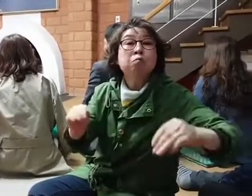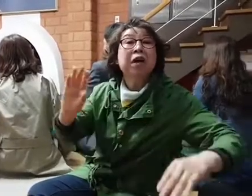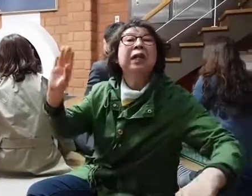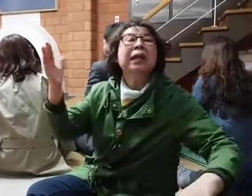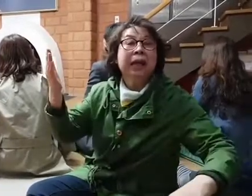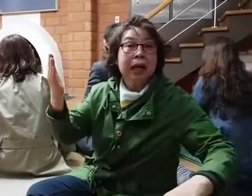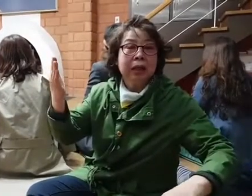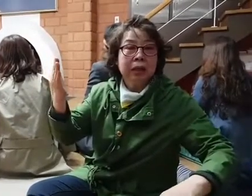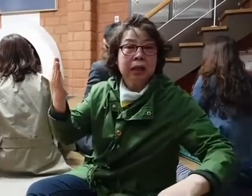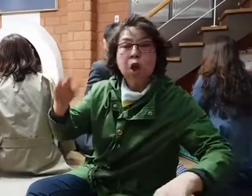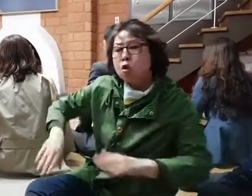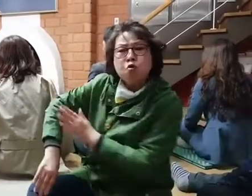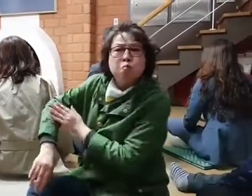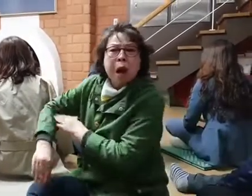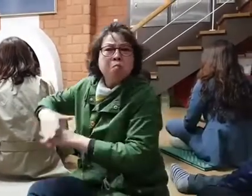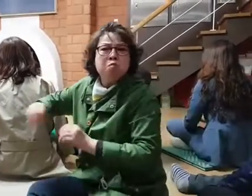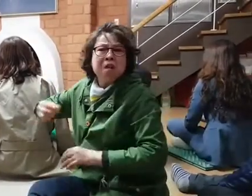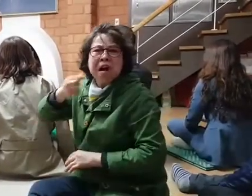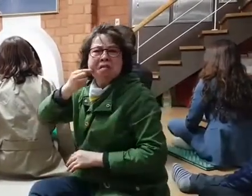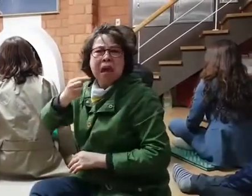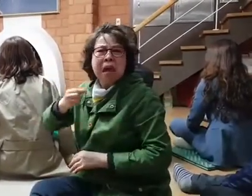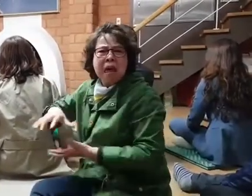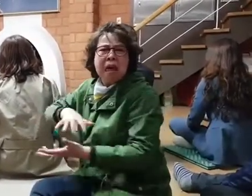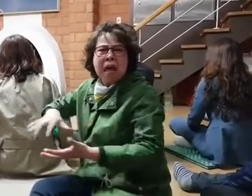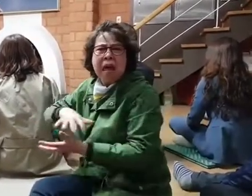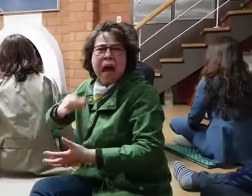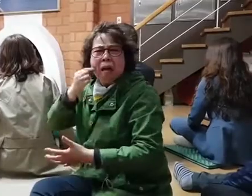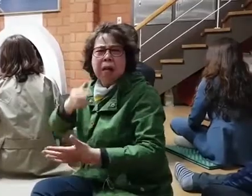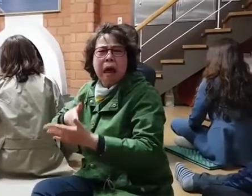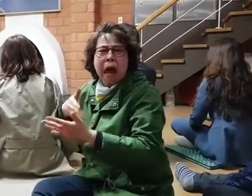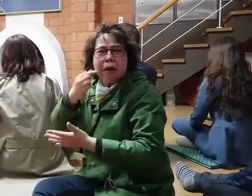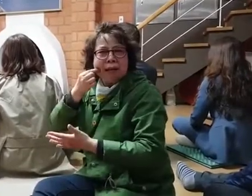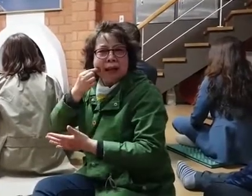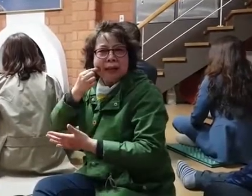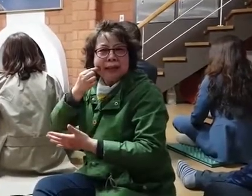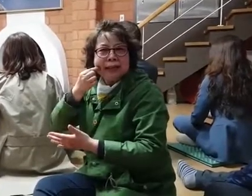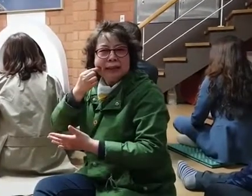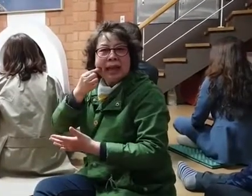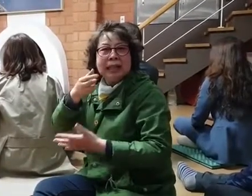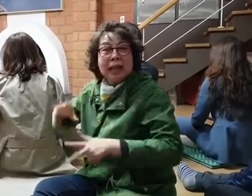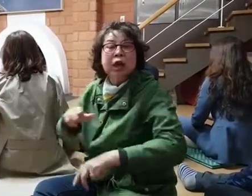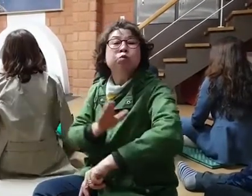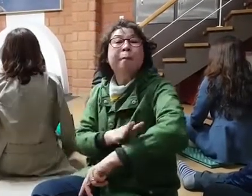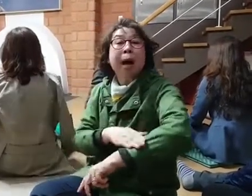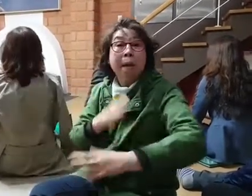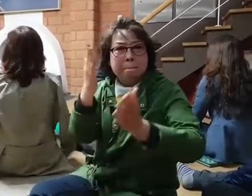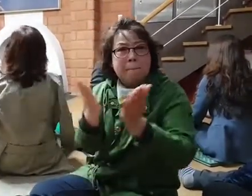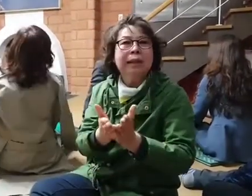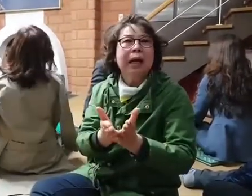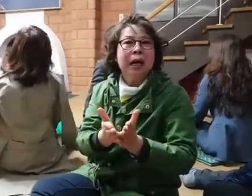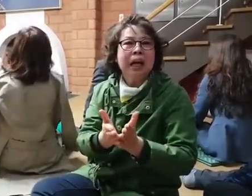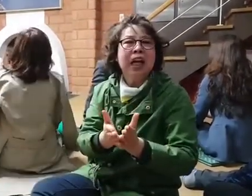된다라는 거예요. 우파가 풀면 쿰쿰해갖고 이거 뭐 안 풀린다 이래 되는 거예요. 그런데 요럴 때